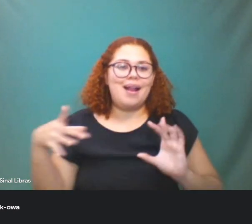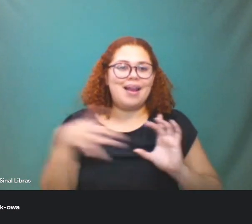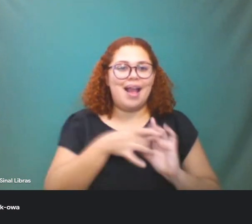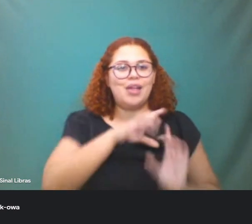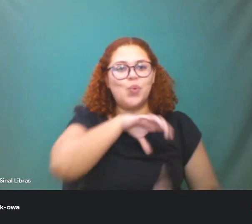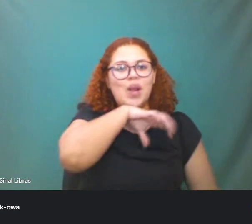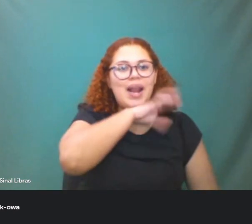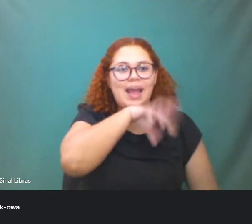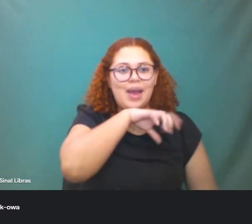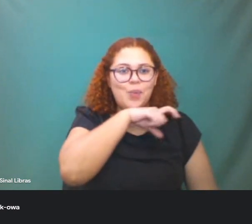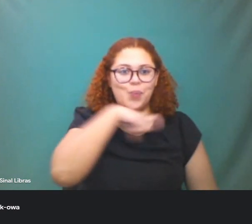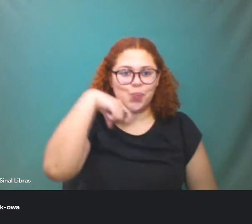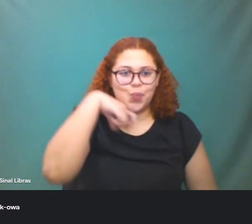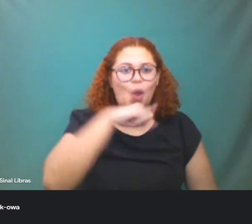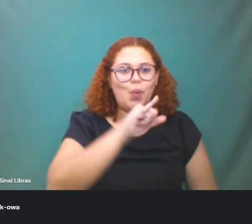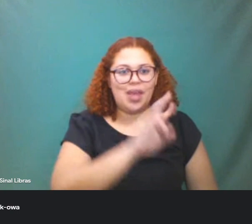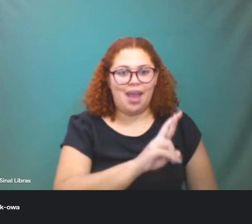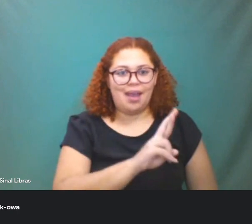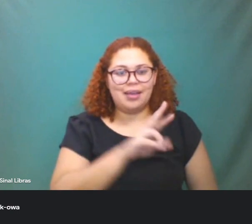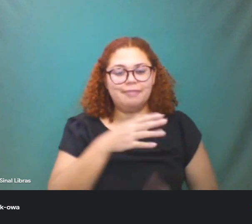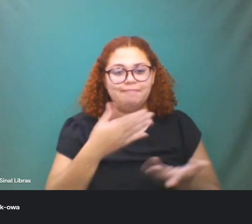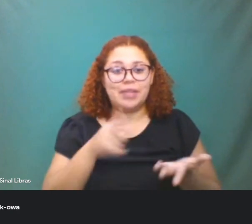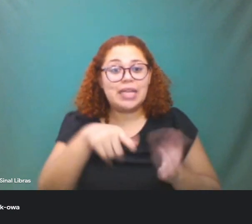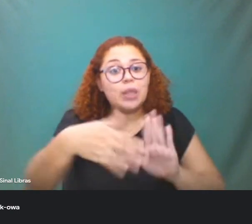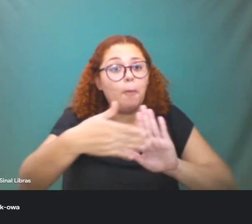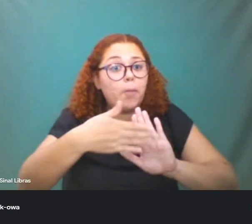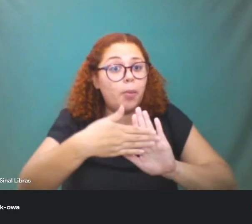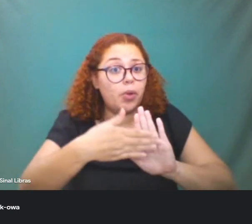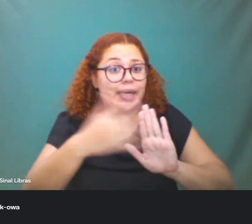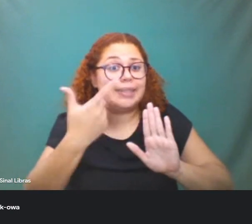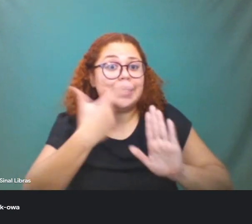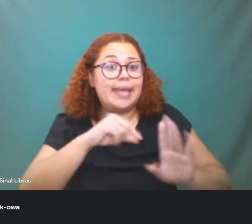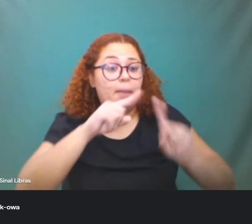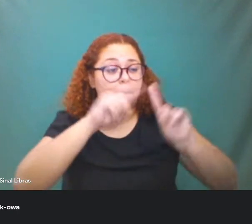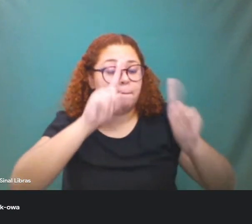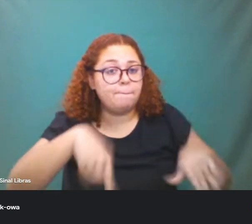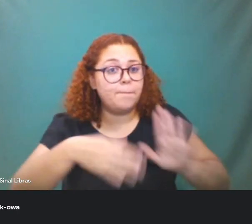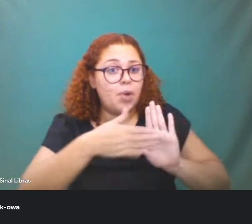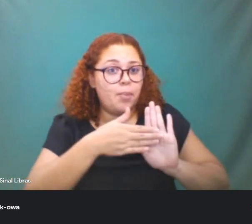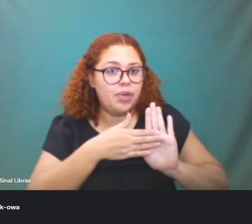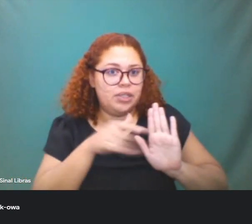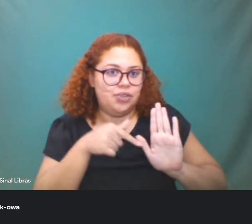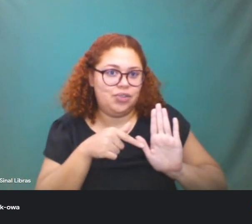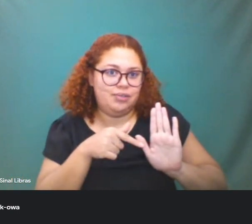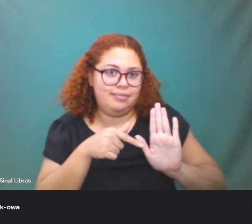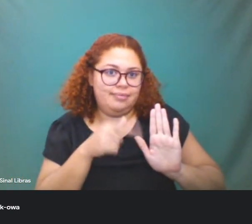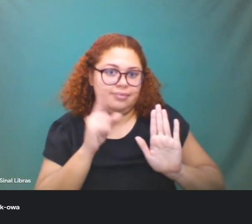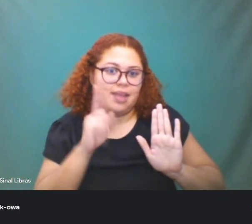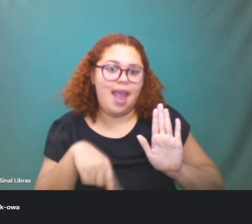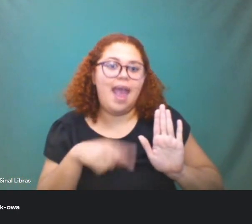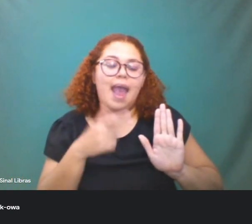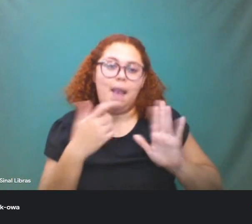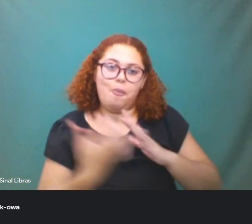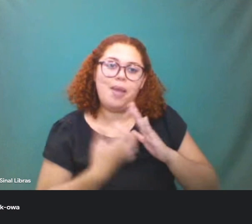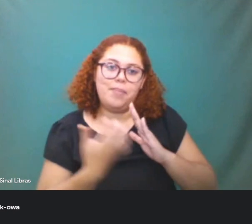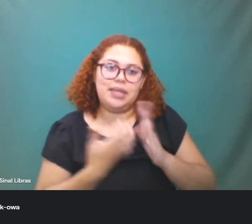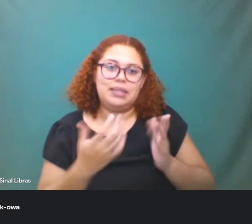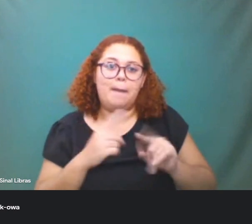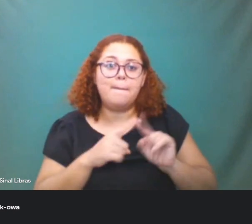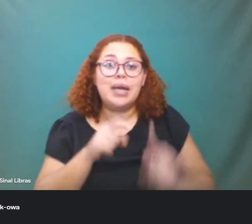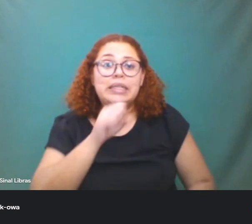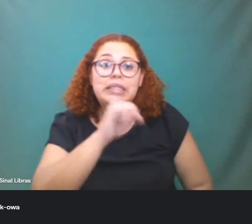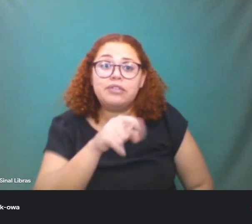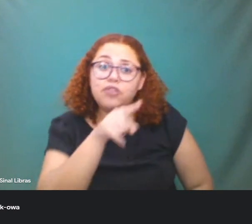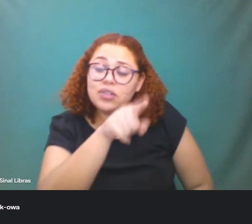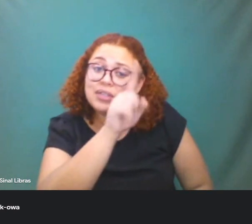não, isso é o proponente, tá bom? A proponente teria que ser uma empresa, por exemplo. Mas se você é o proponente e